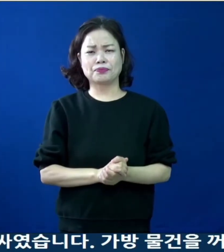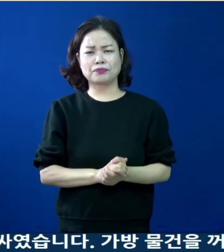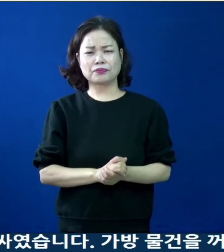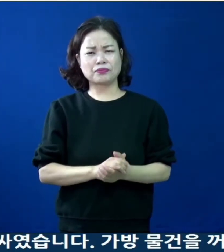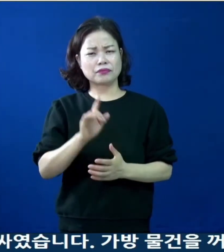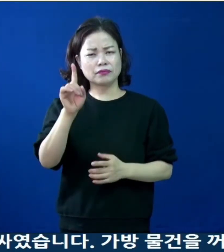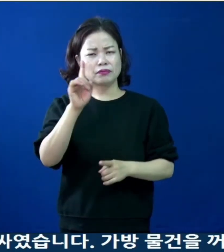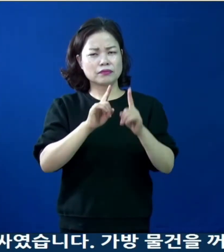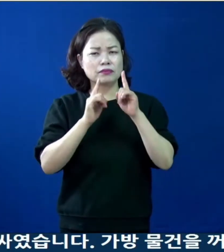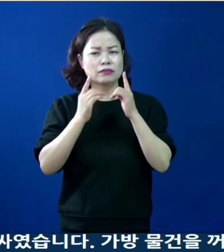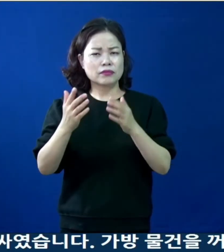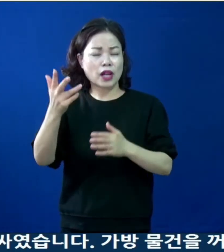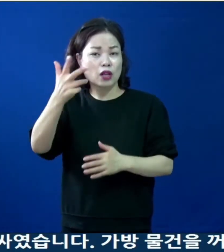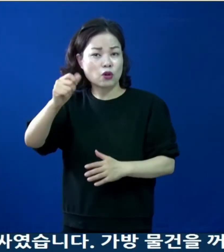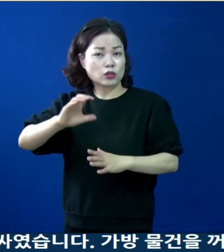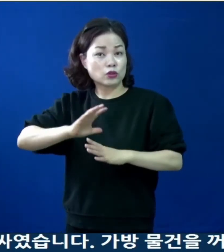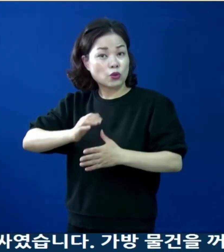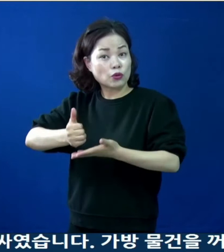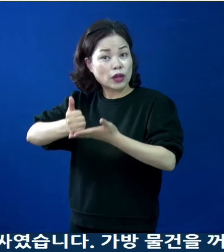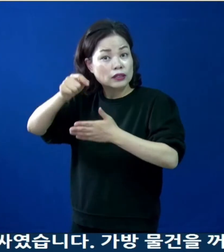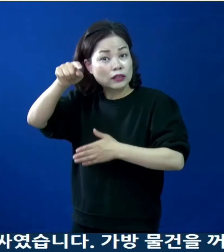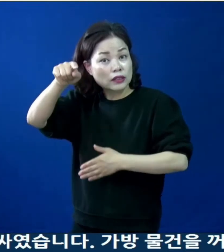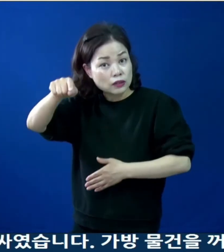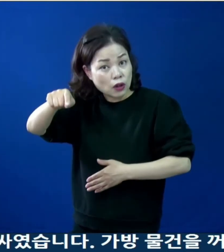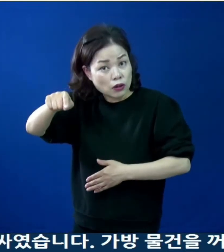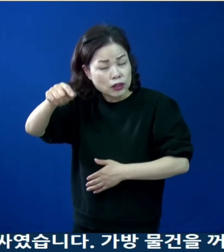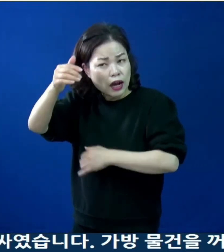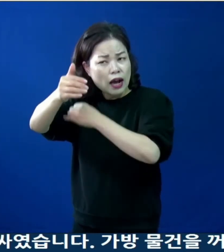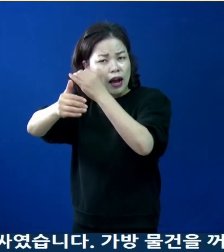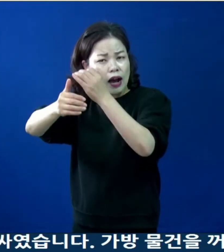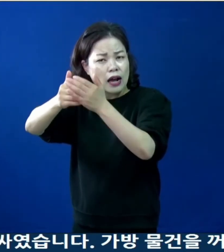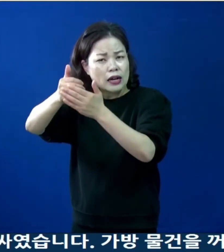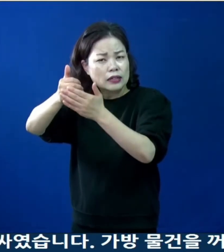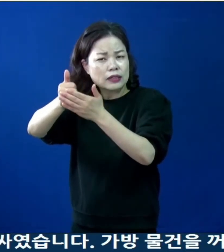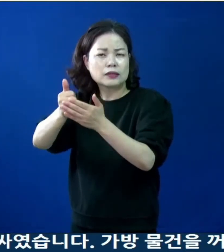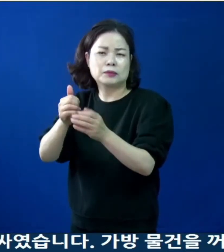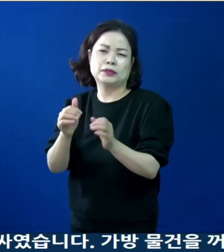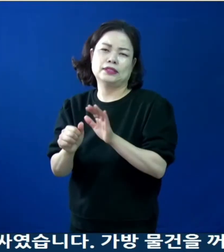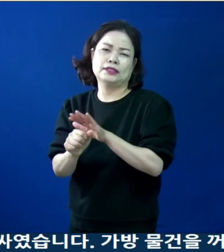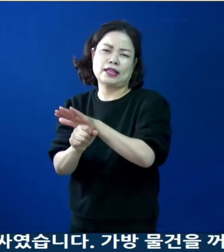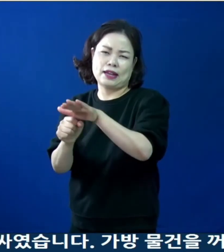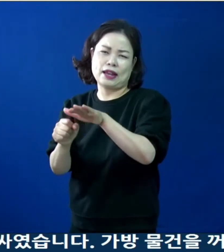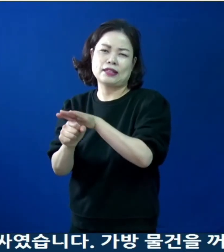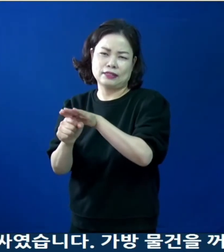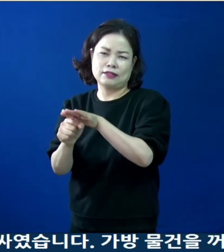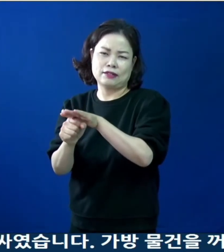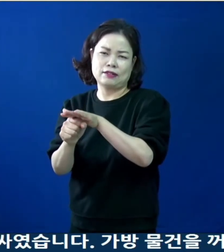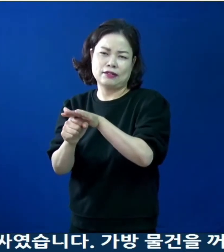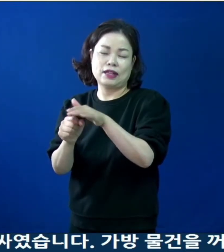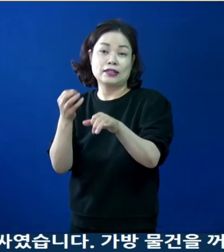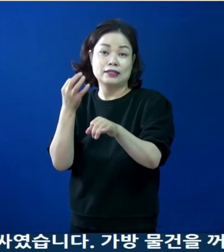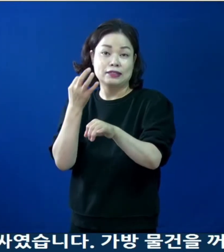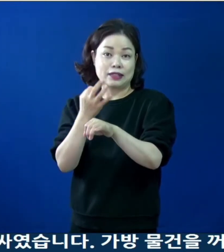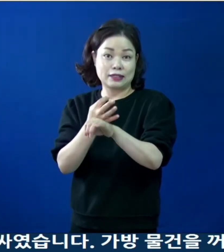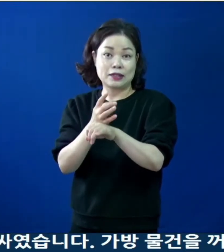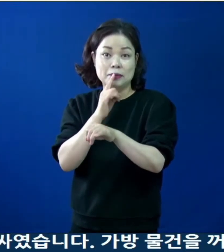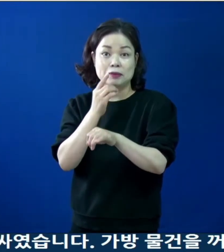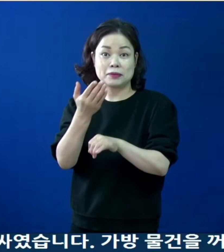더 나아간다면 여호와를 경외한다는 것은 하나님을 사랑하는 것이다 라고 좀 더 간단하게 표현할 수